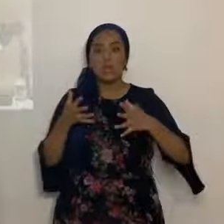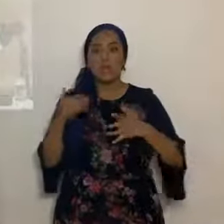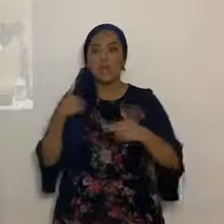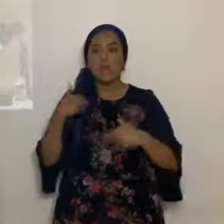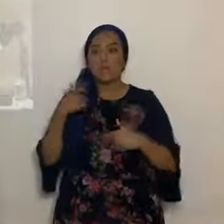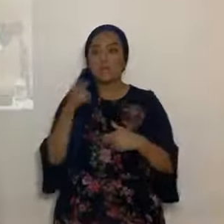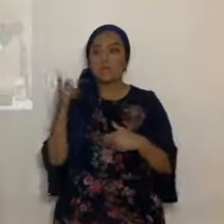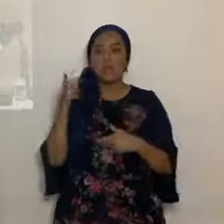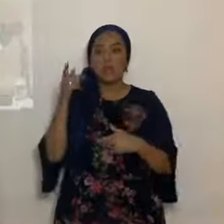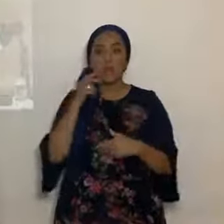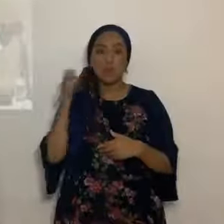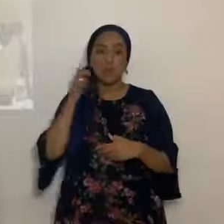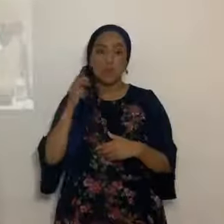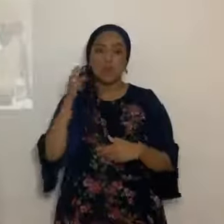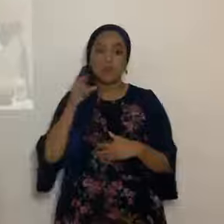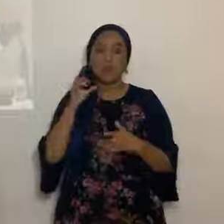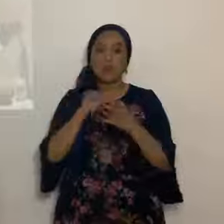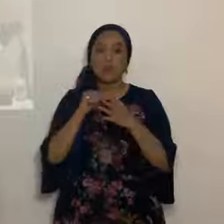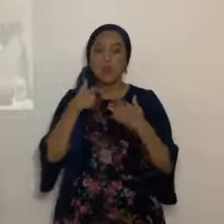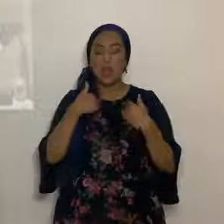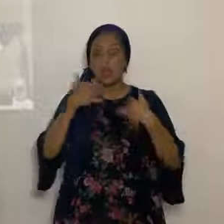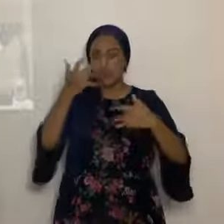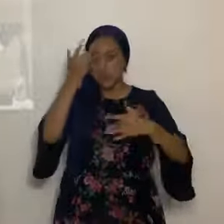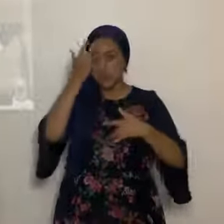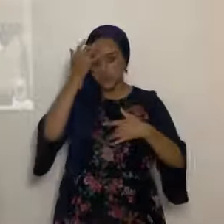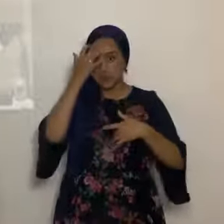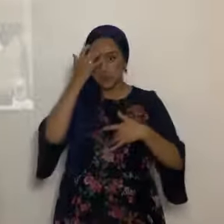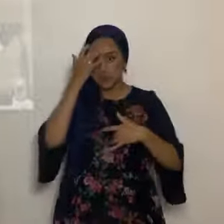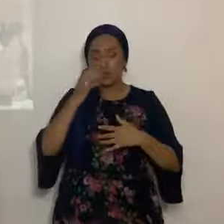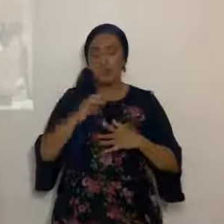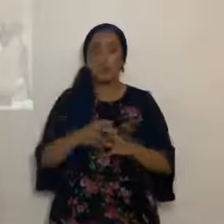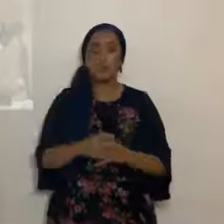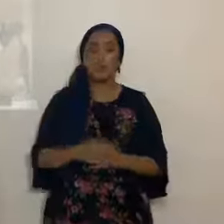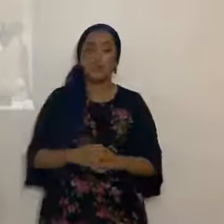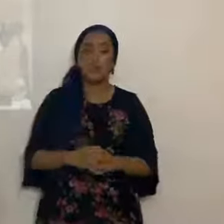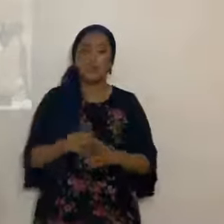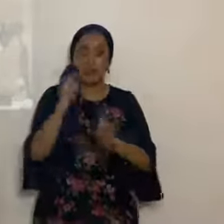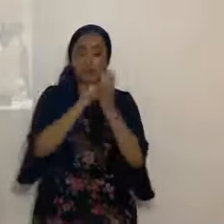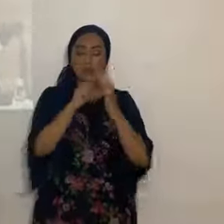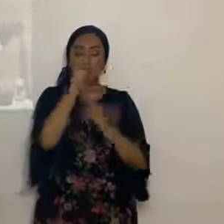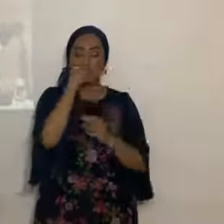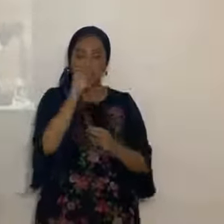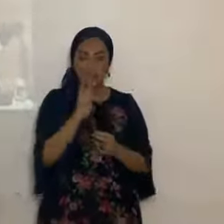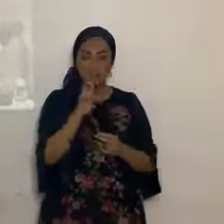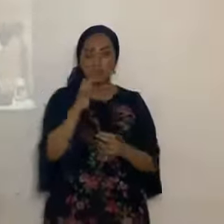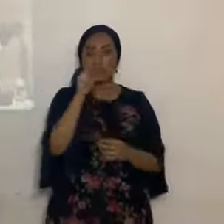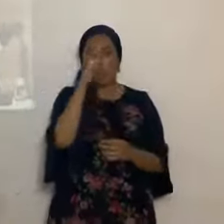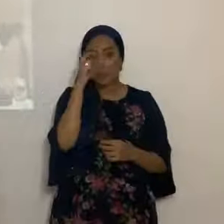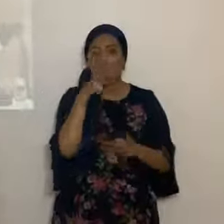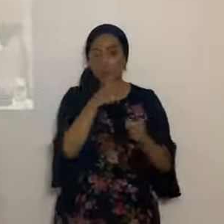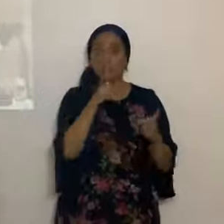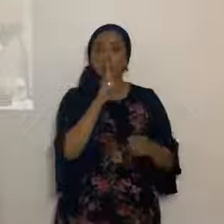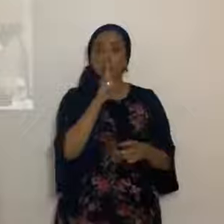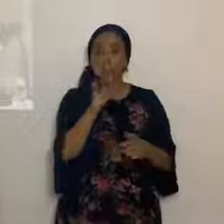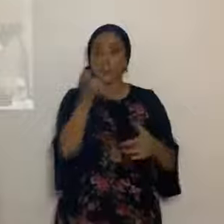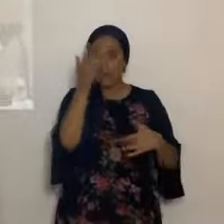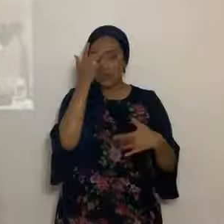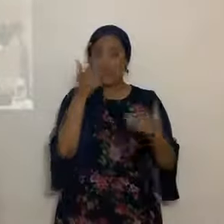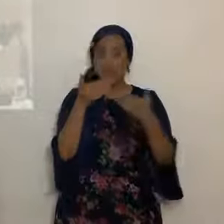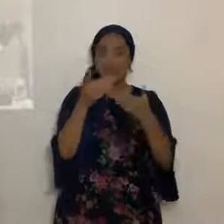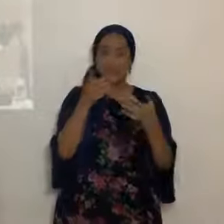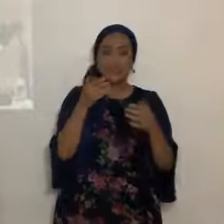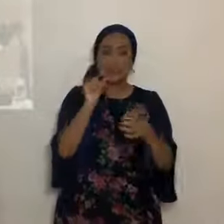oído que había enfermado. Fíjense. 27. Pues en verdad estuvo enfermo a punto de